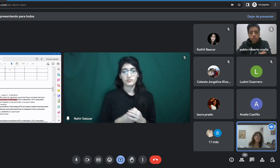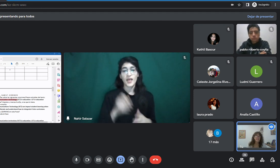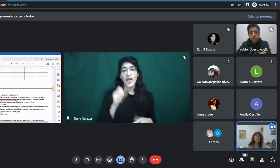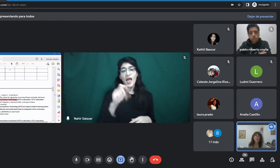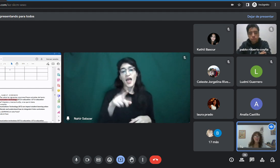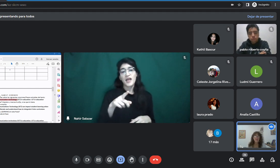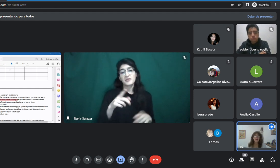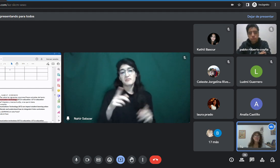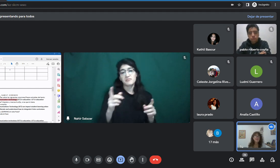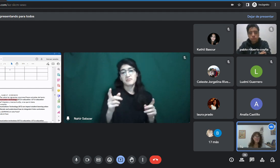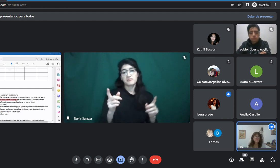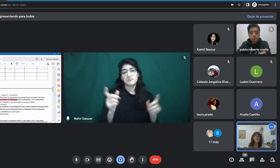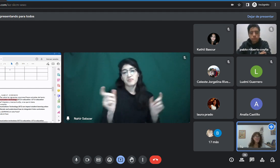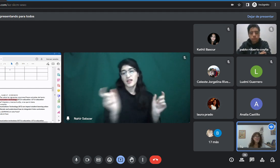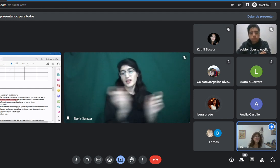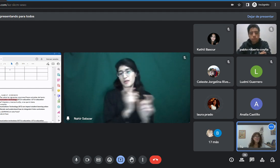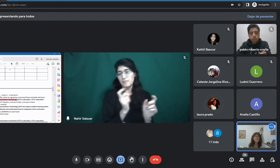esa lógica, ¿sí?